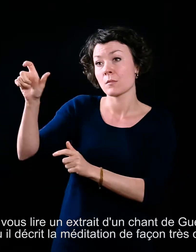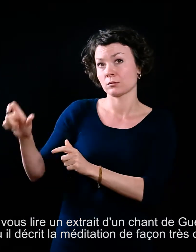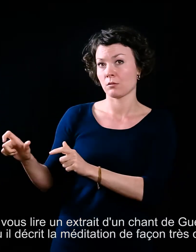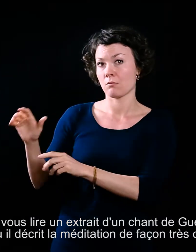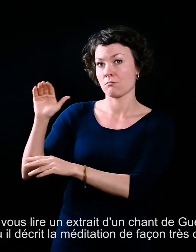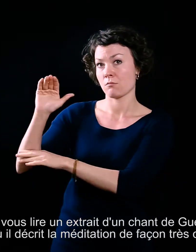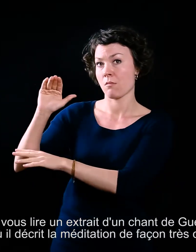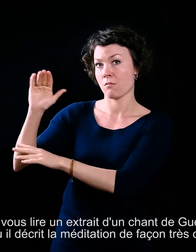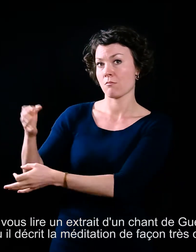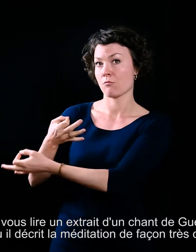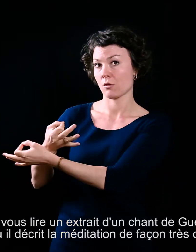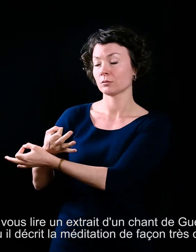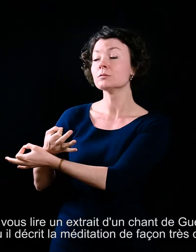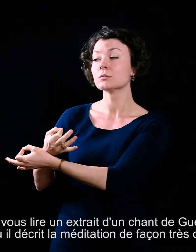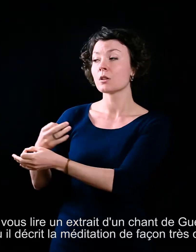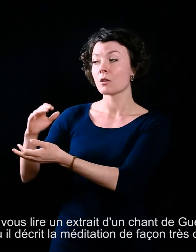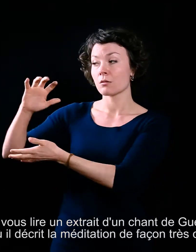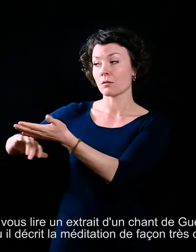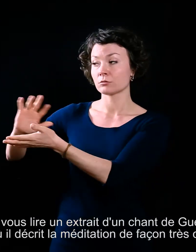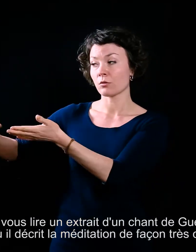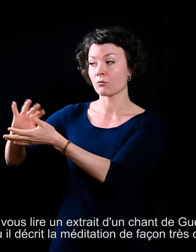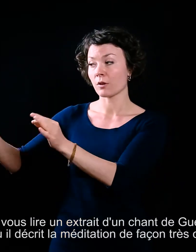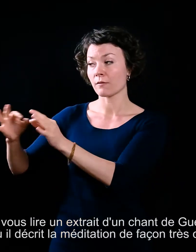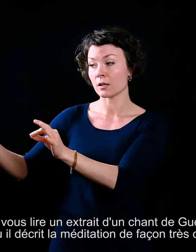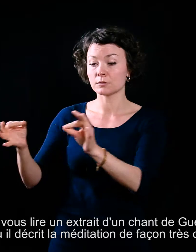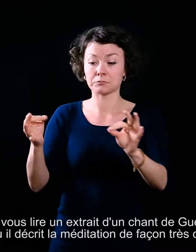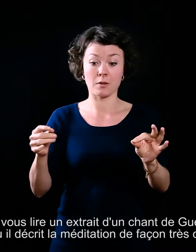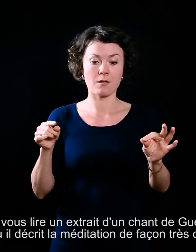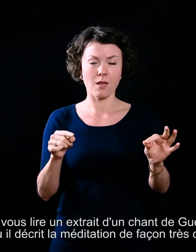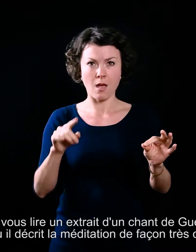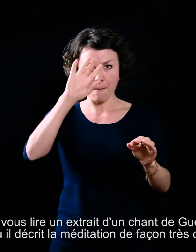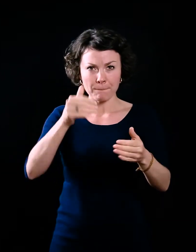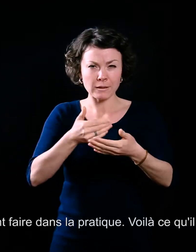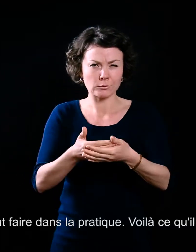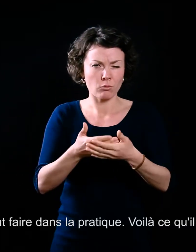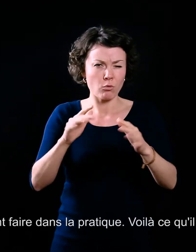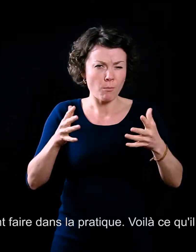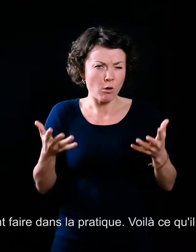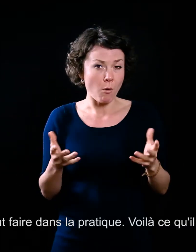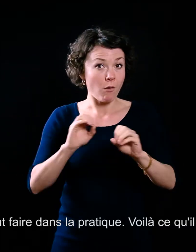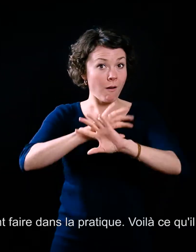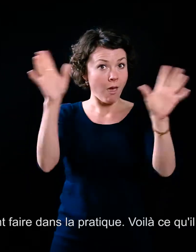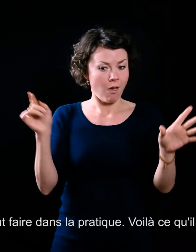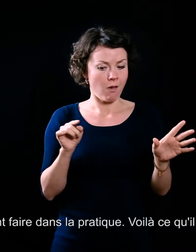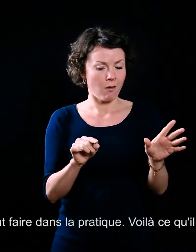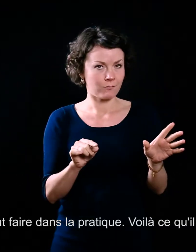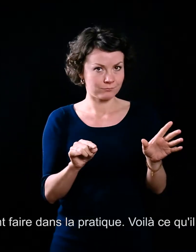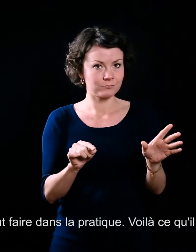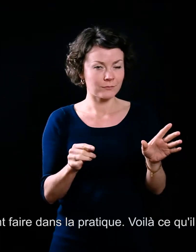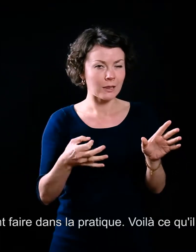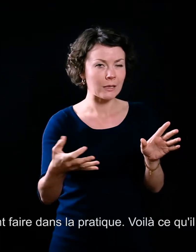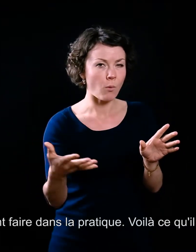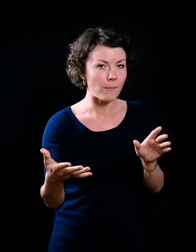d'un chant de Genun Rinpoche, où il décrit la méditation de façon très concrète, comment faire dans la pratique. Voilà ce qu'il